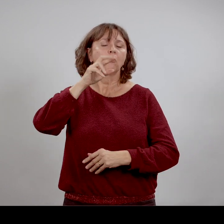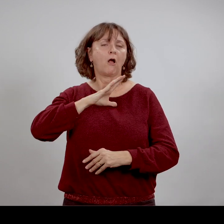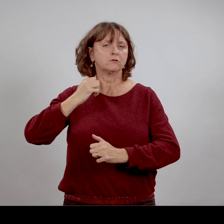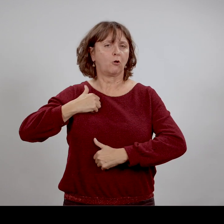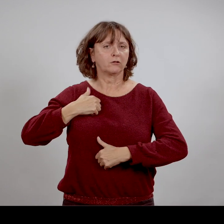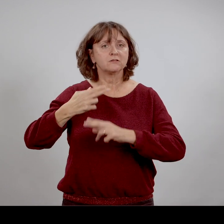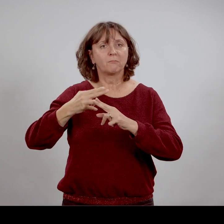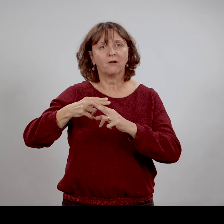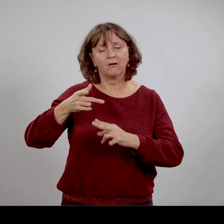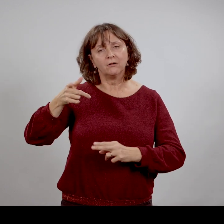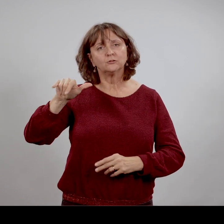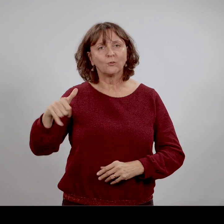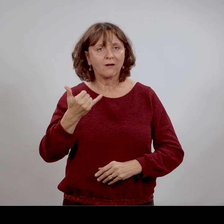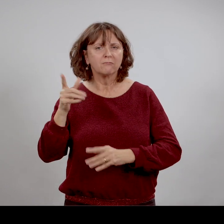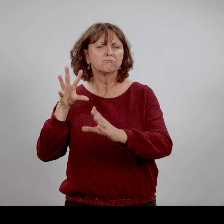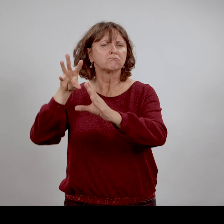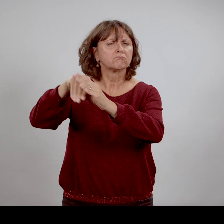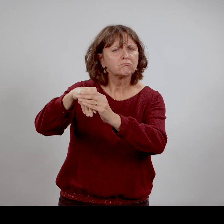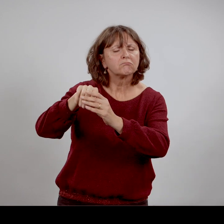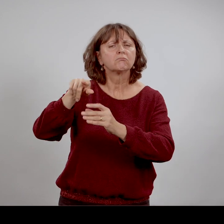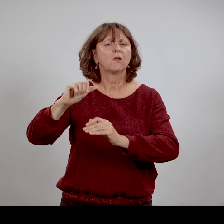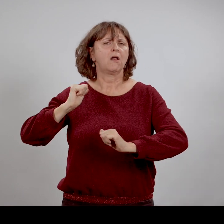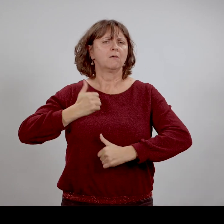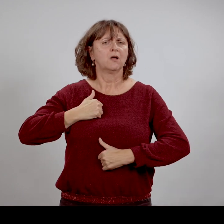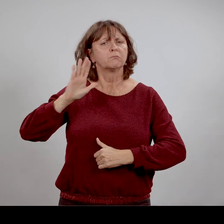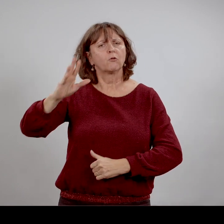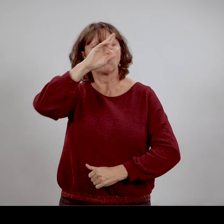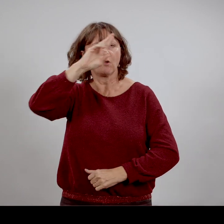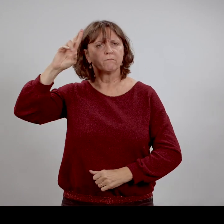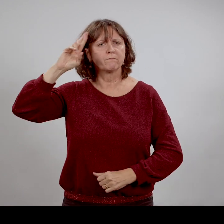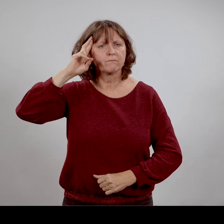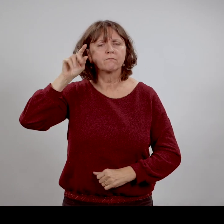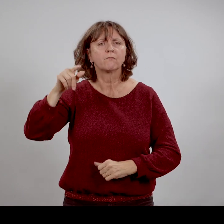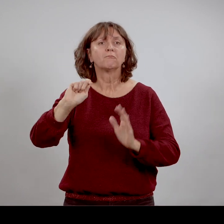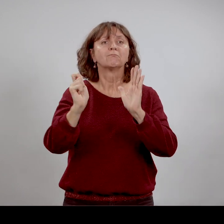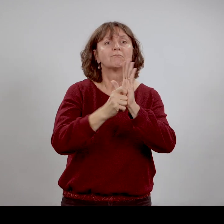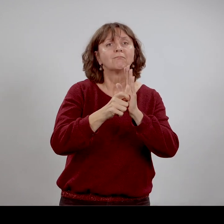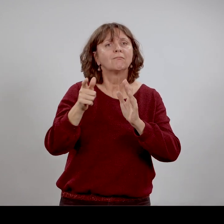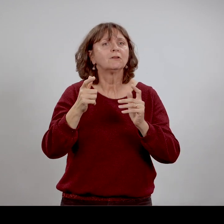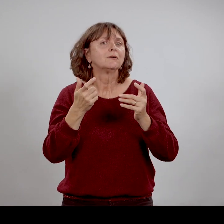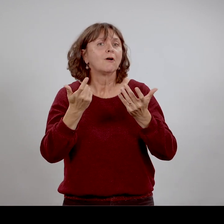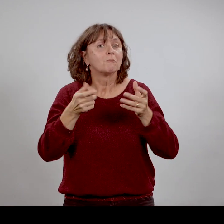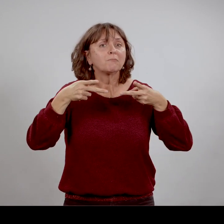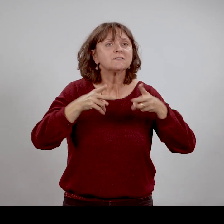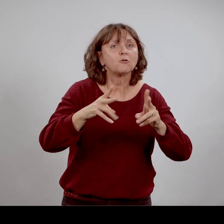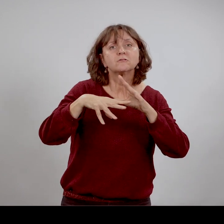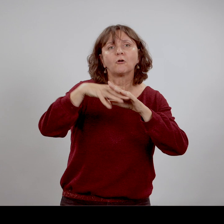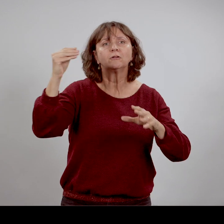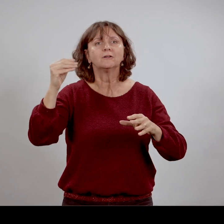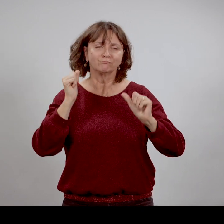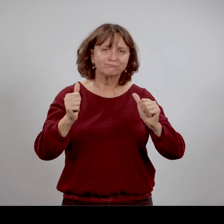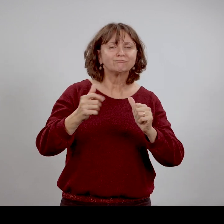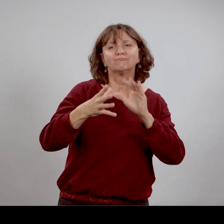dans l'armée de Sa Majesté, Joël, à l'occasion d'une permission, avait